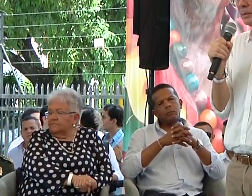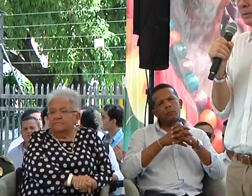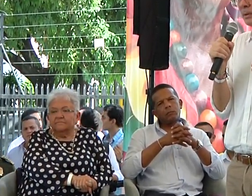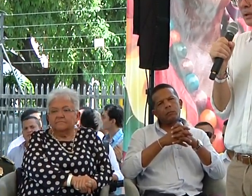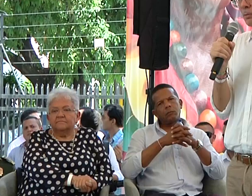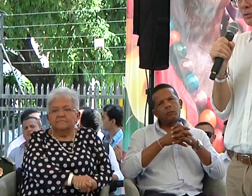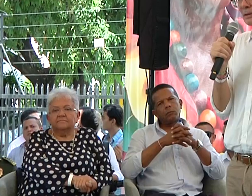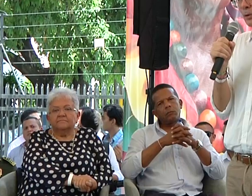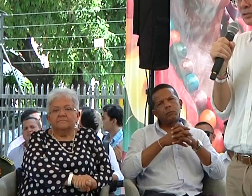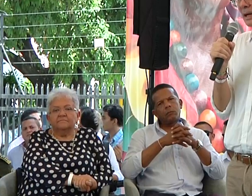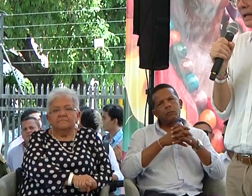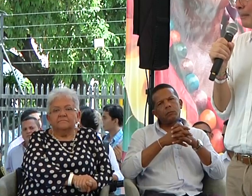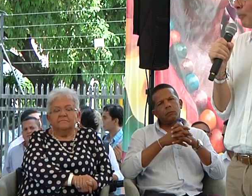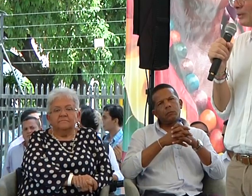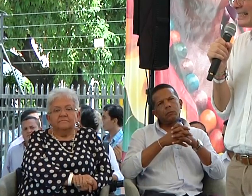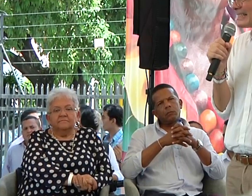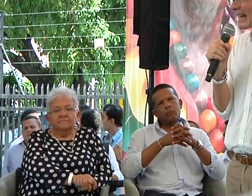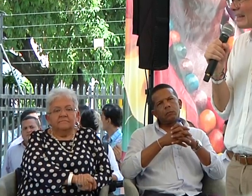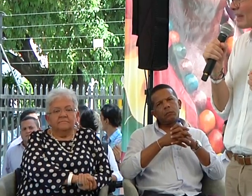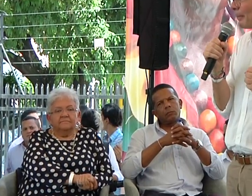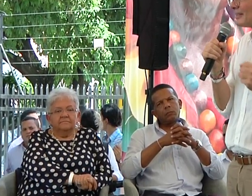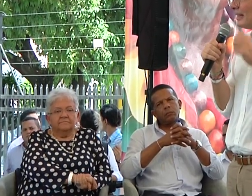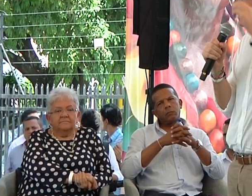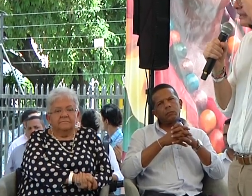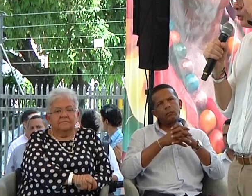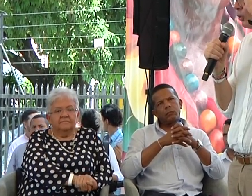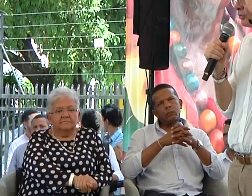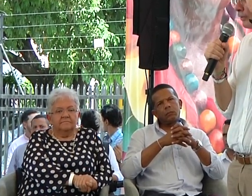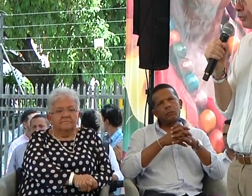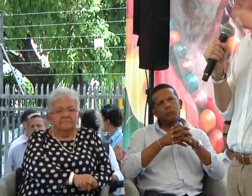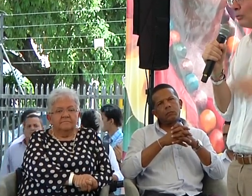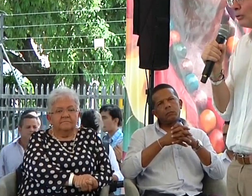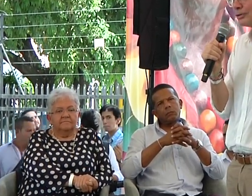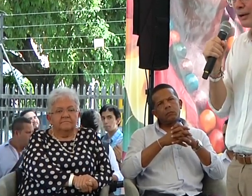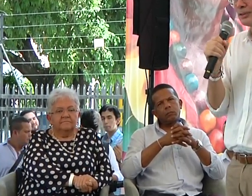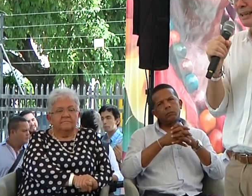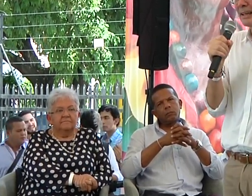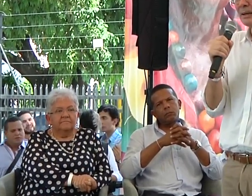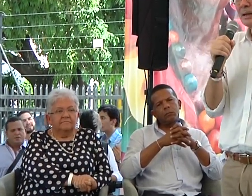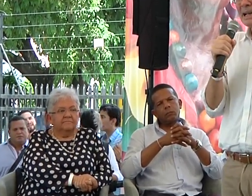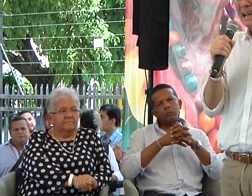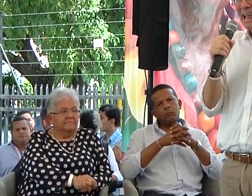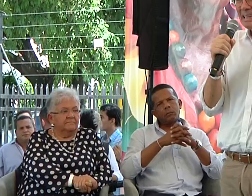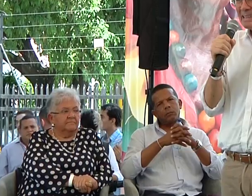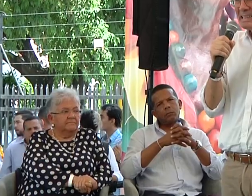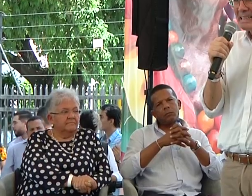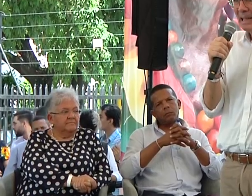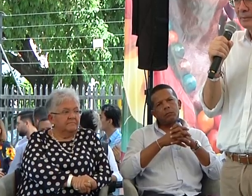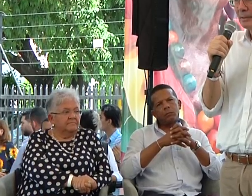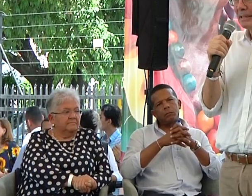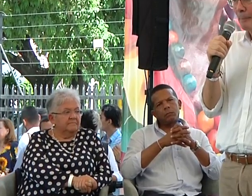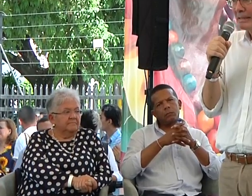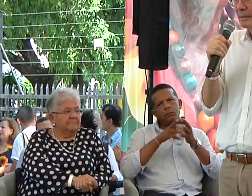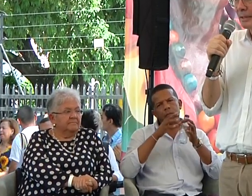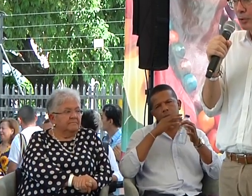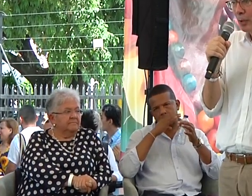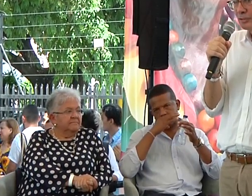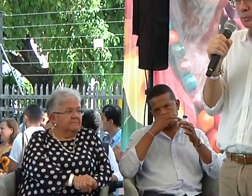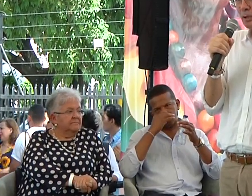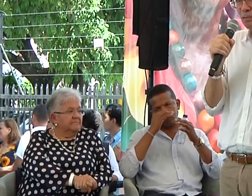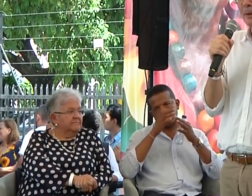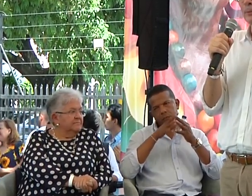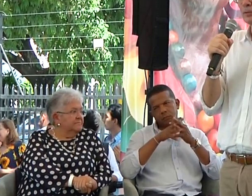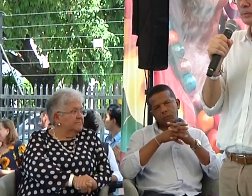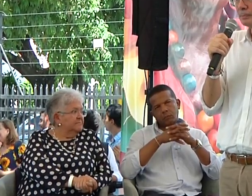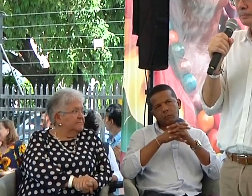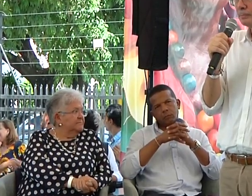reconciliación, no es otra cosa que potenciar las capacidades de todos los seres humanos, no es otra cosa que crear dignidad en la mente y el